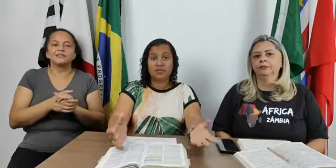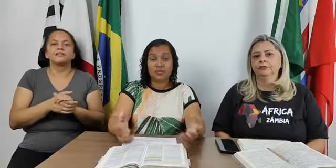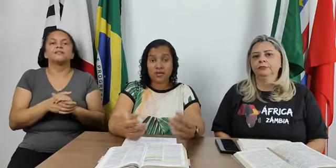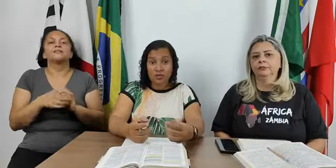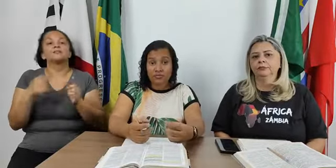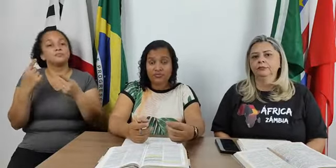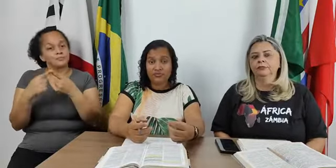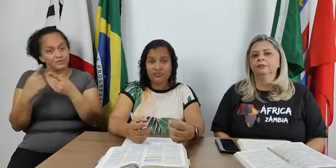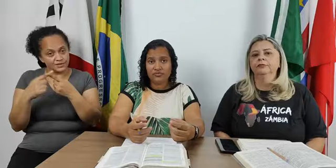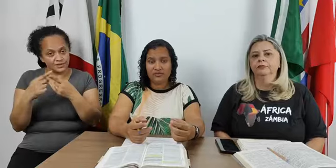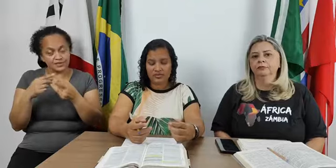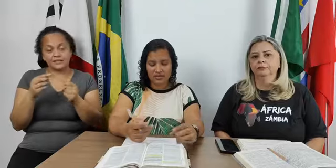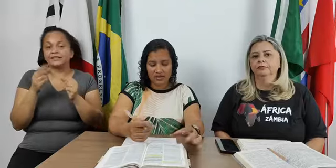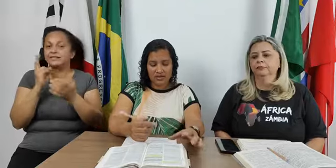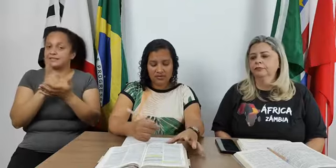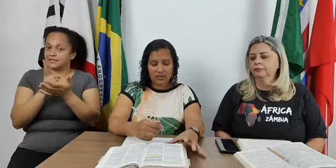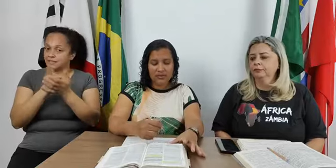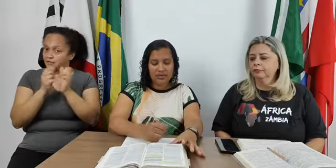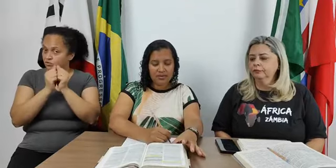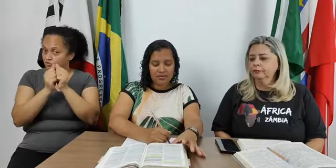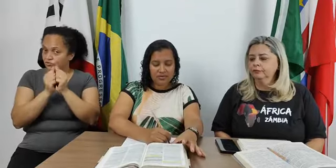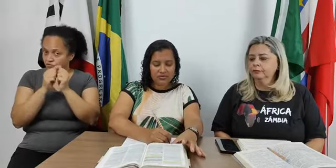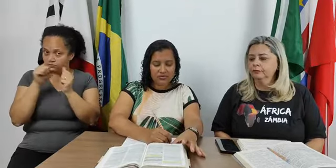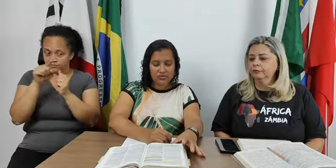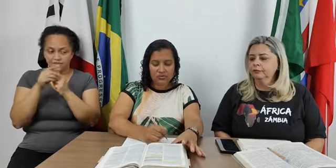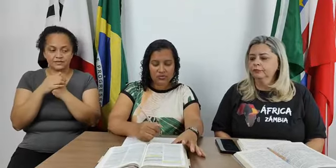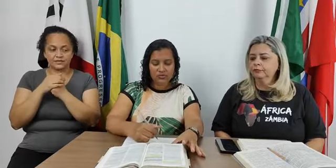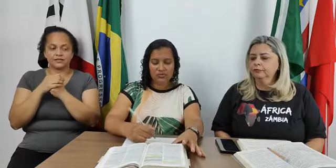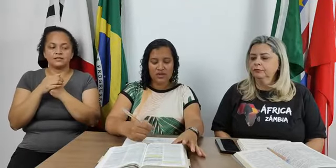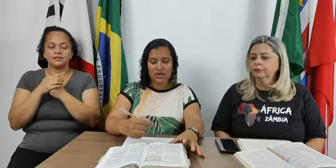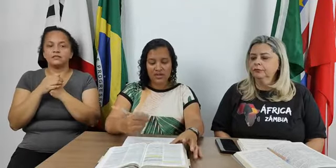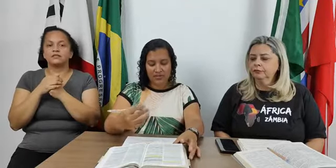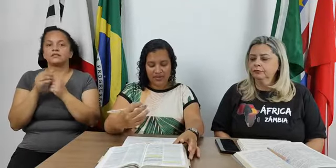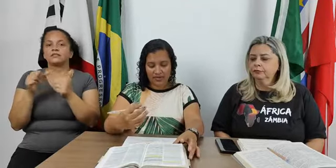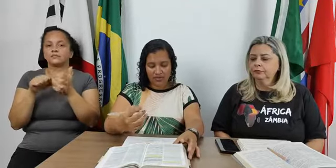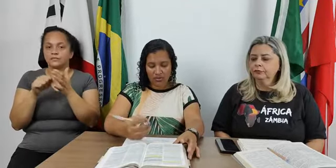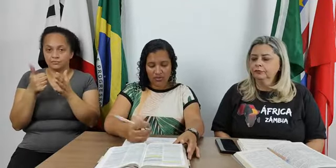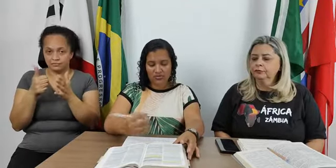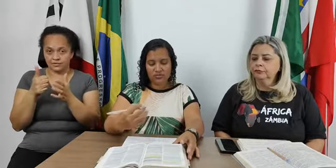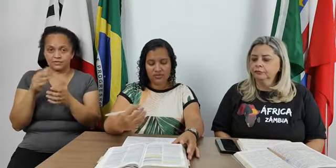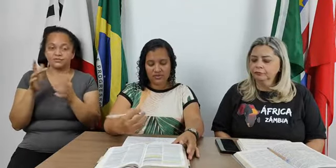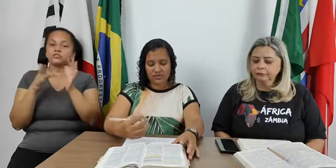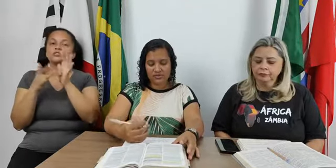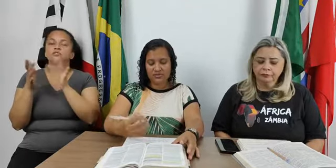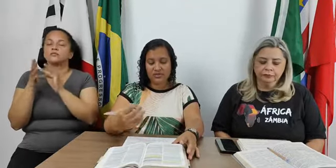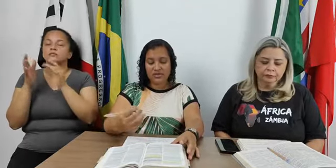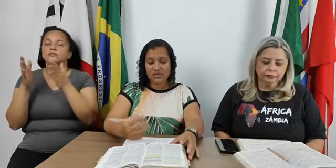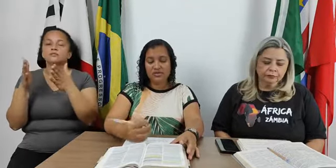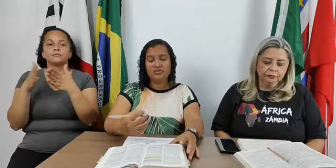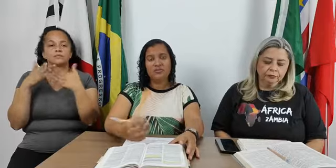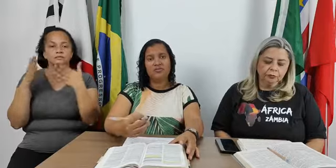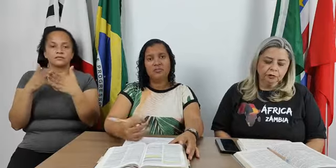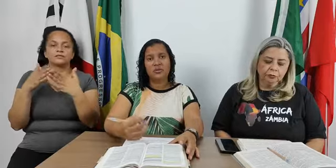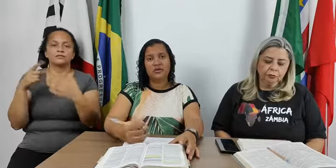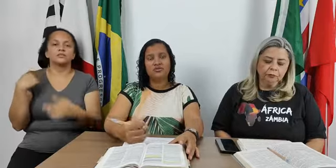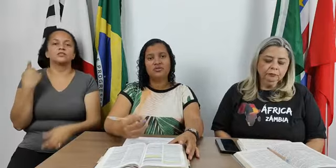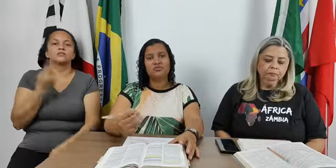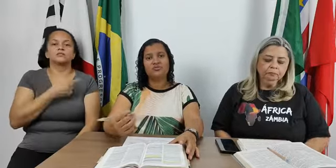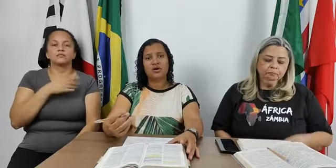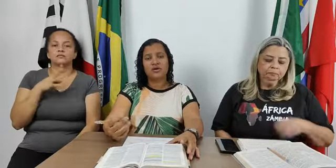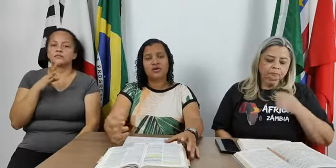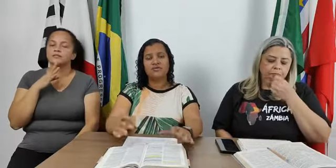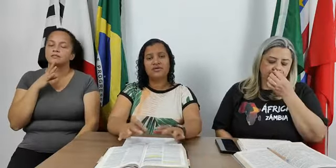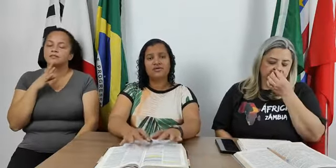intimidade, por quê? Porque convive com você. Então a primeira petição de Jesus é para que nós o conheçamos intimamente, não